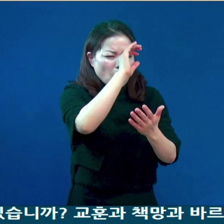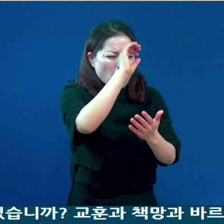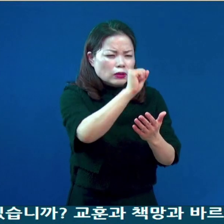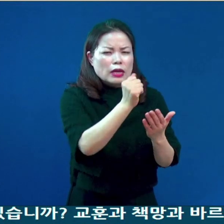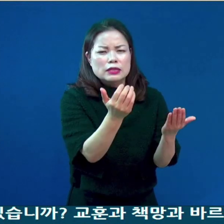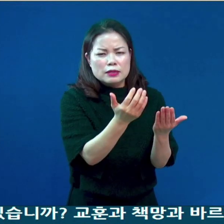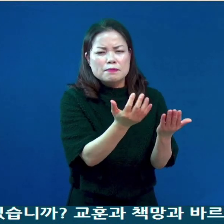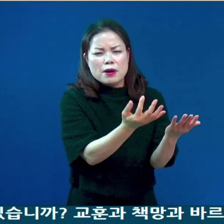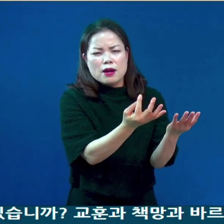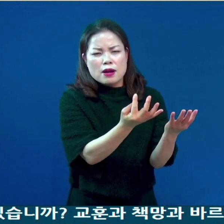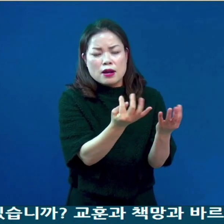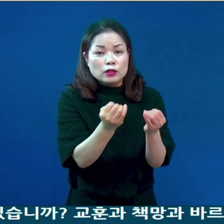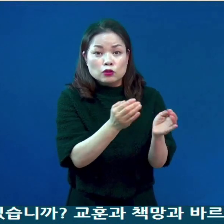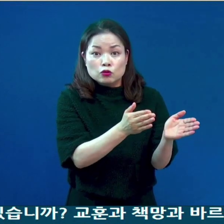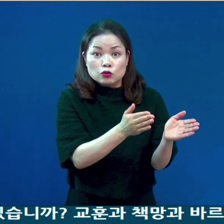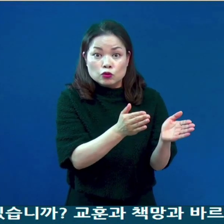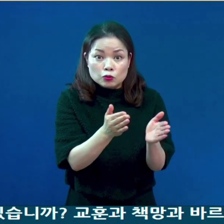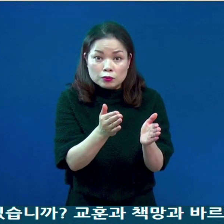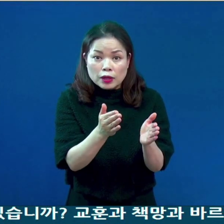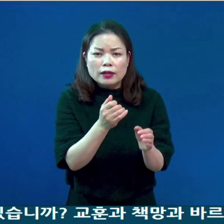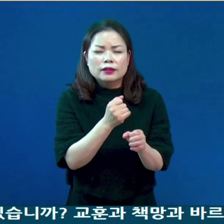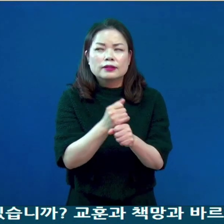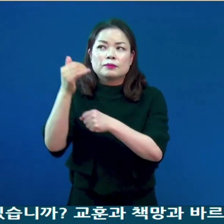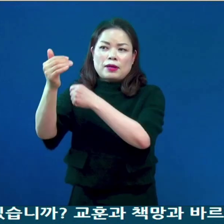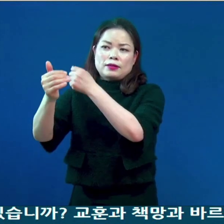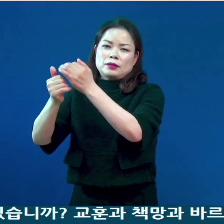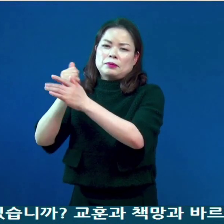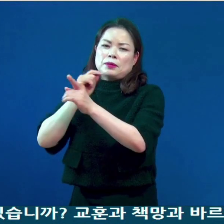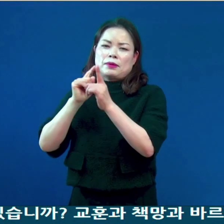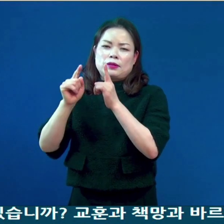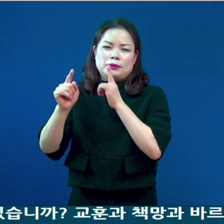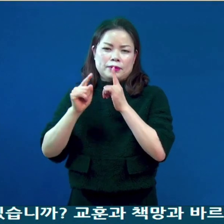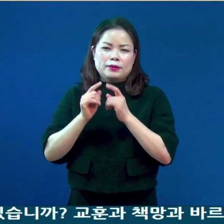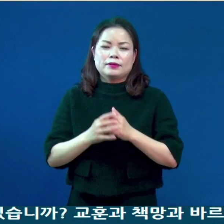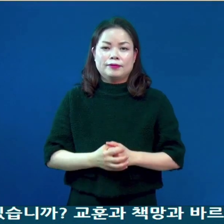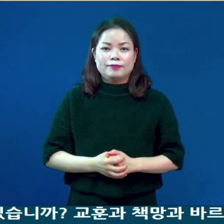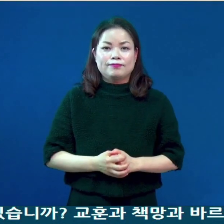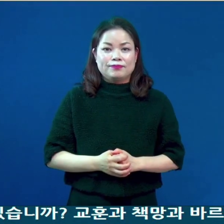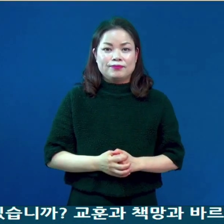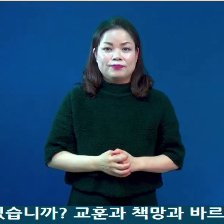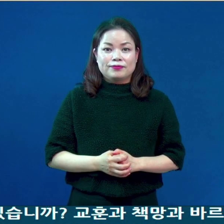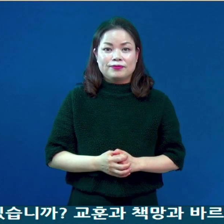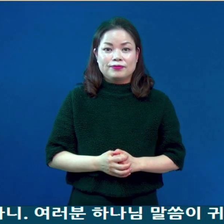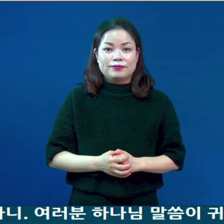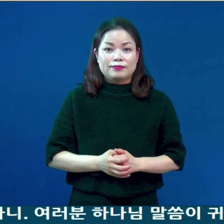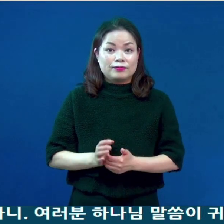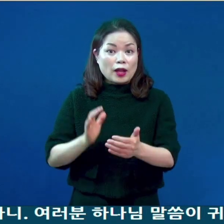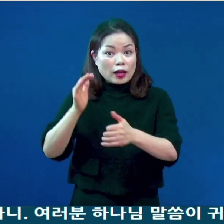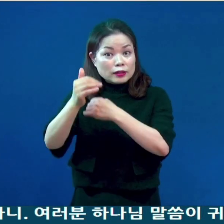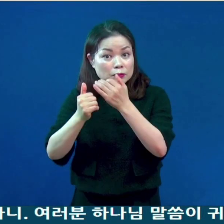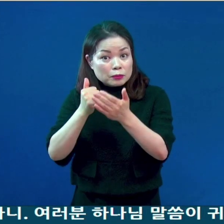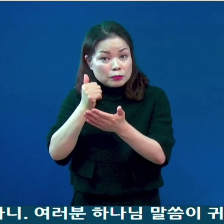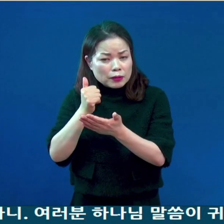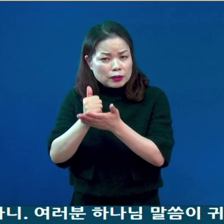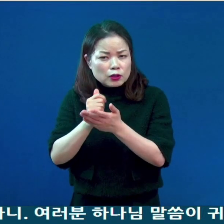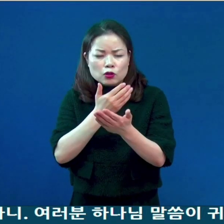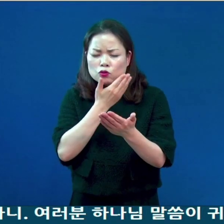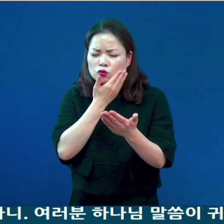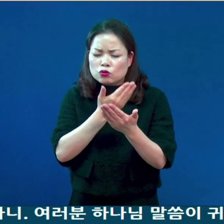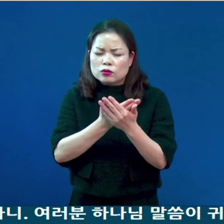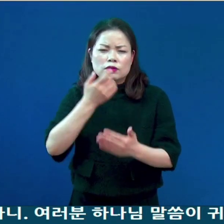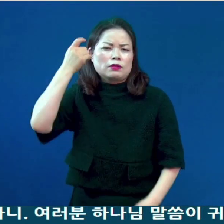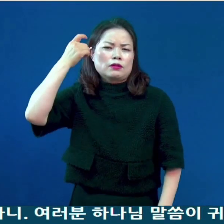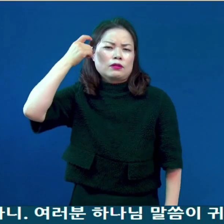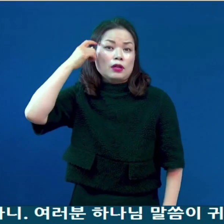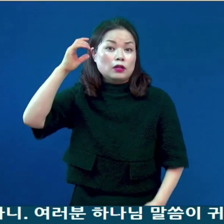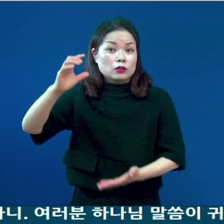할 수 있도록 준비시켜 주는 것이 하나님 말씀이다라고 얘기하는 거죠. 여러분, 하나님 말씀을 귀히